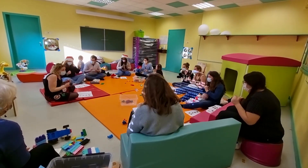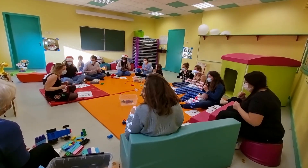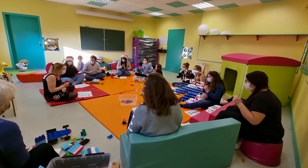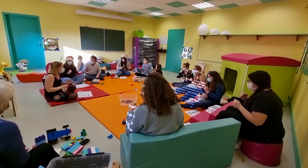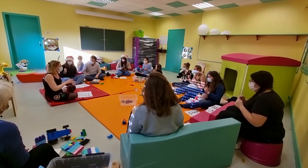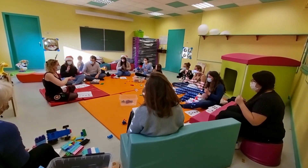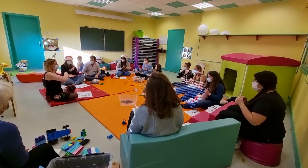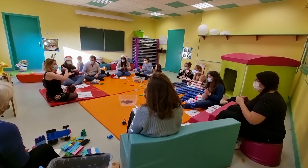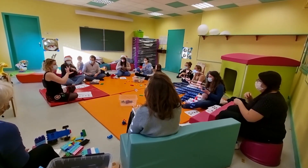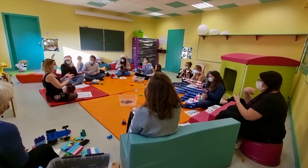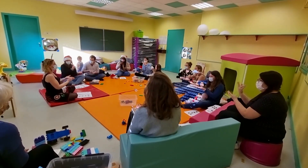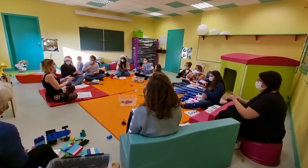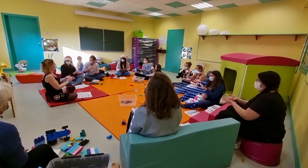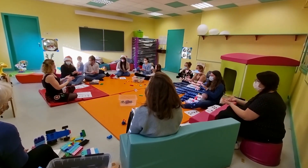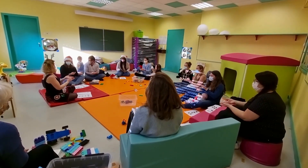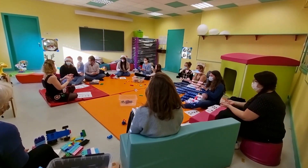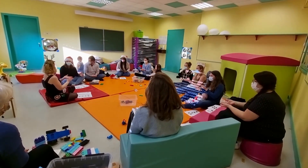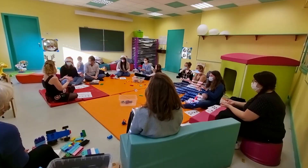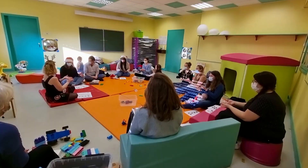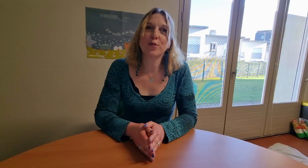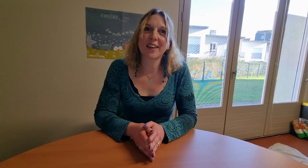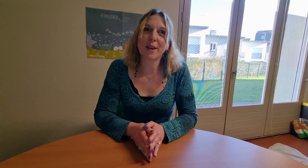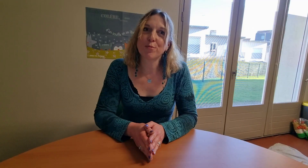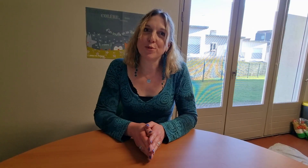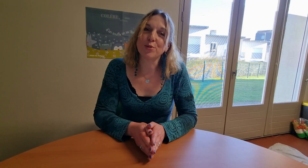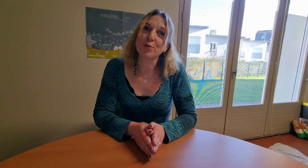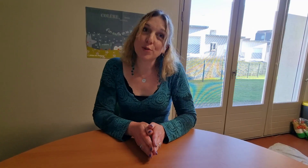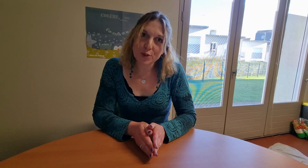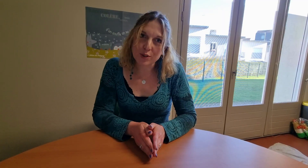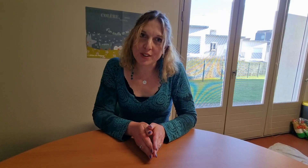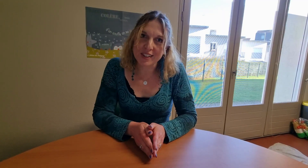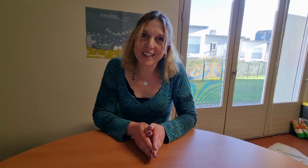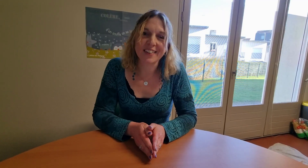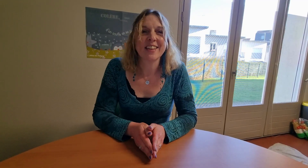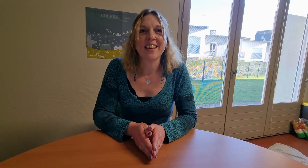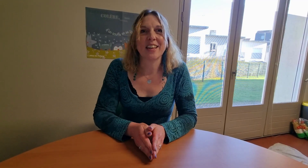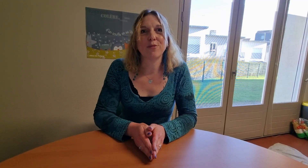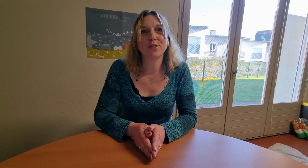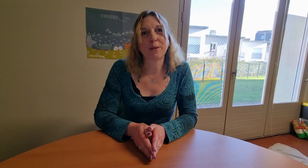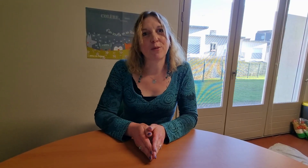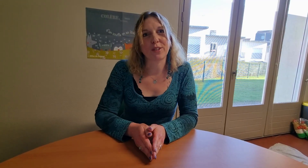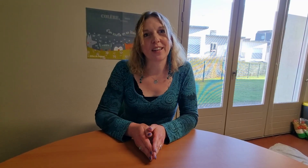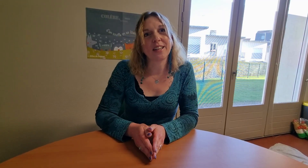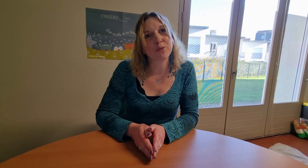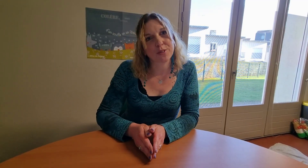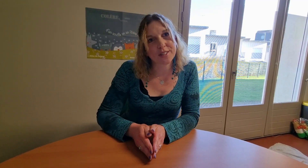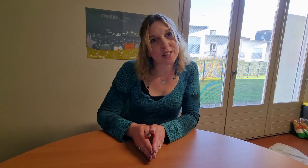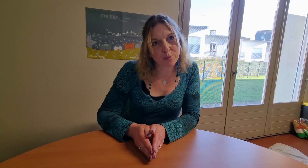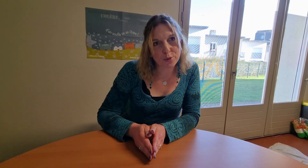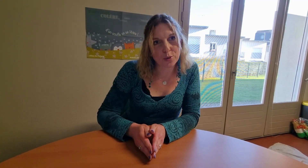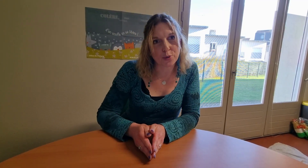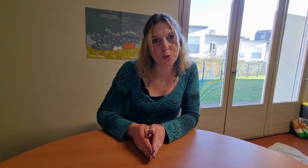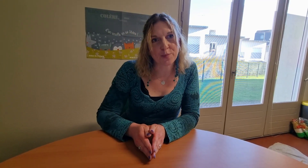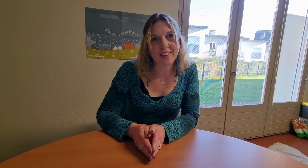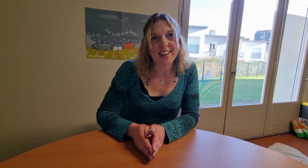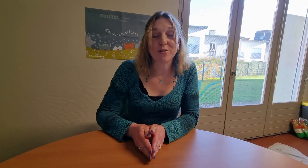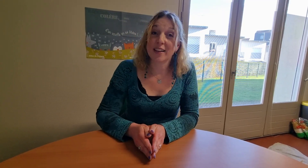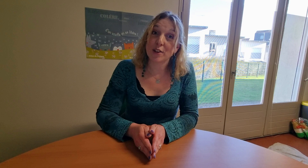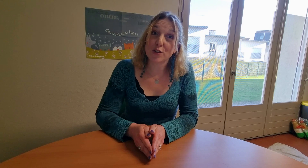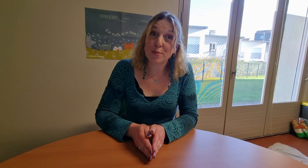J'arrive, je vais vous tomber dessus. Vous verrez plus de 200 signes et vous apprendrez les comptines les plus connues. Donc d'ailleurs, je vais